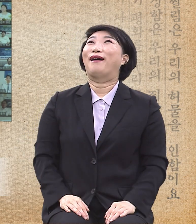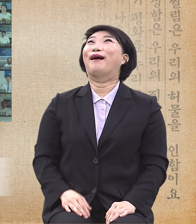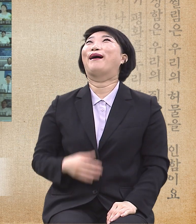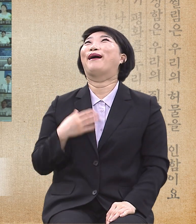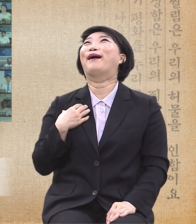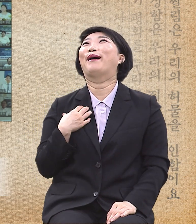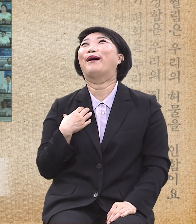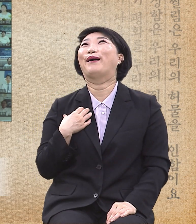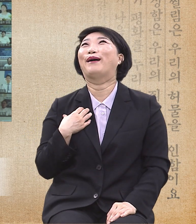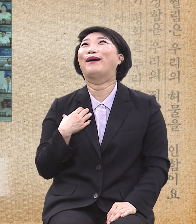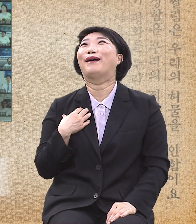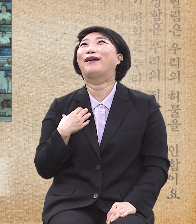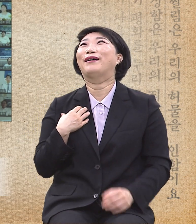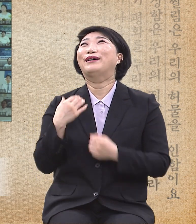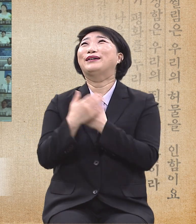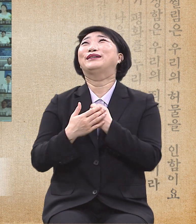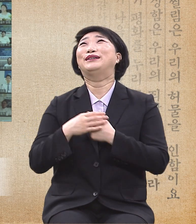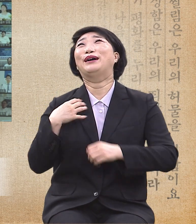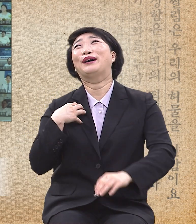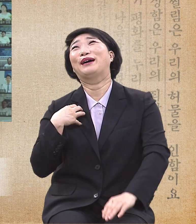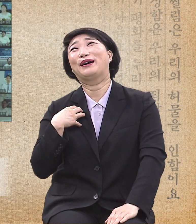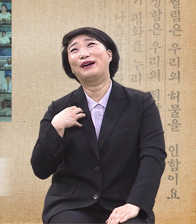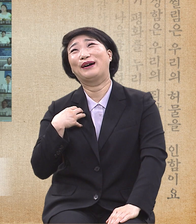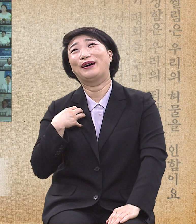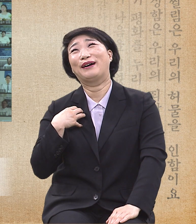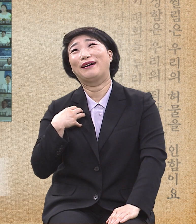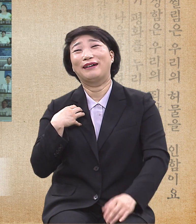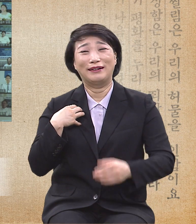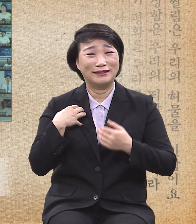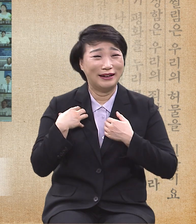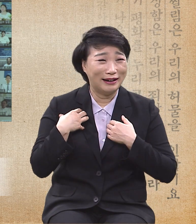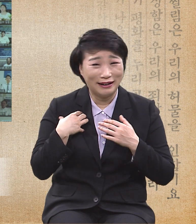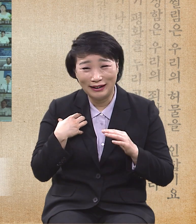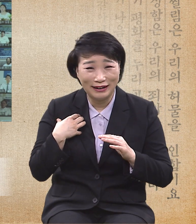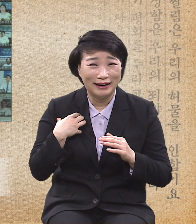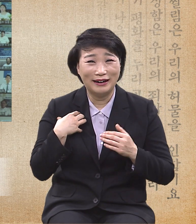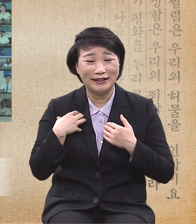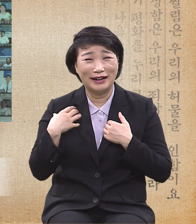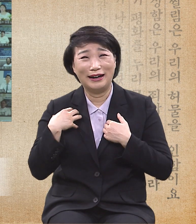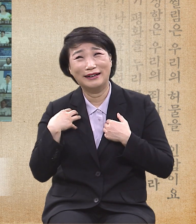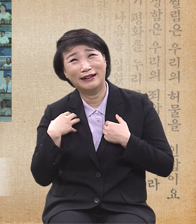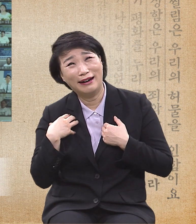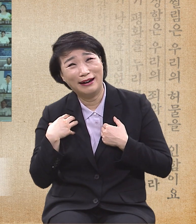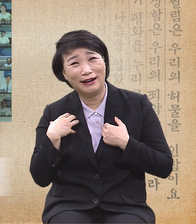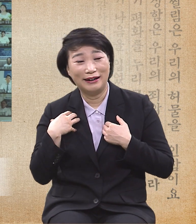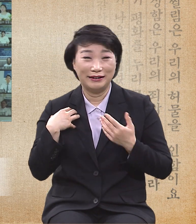감당이 안 되는 은혜. 어떻게 감당이 돼?